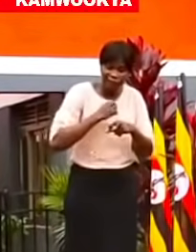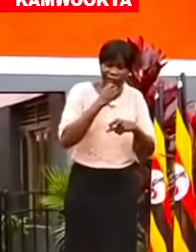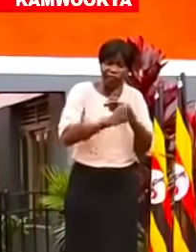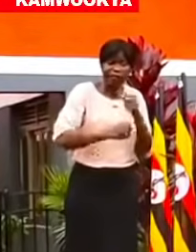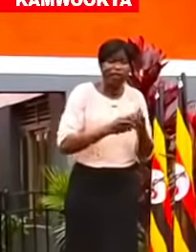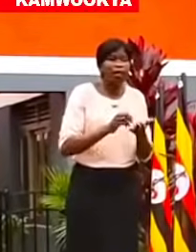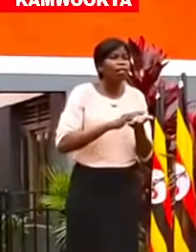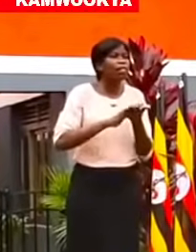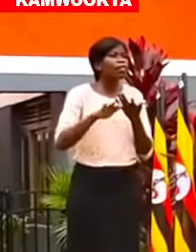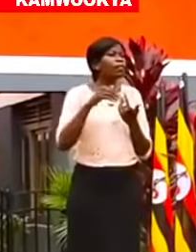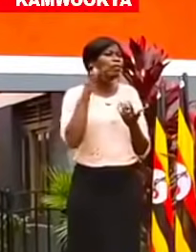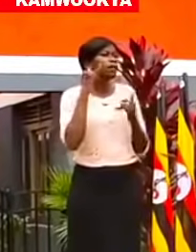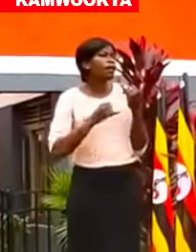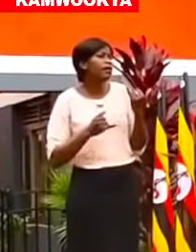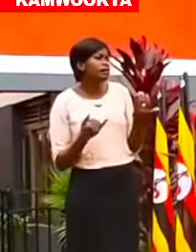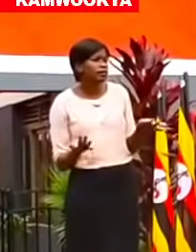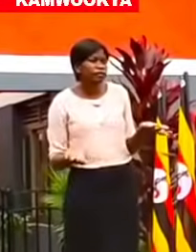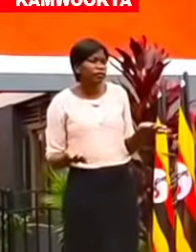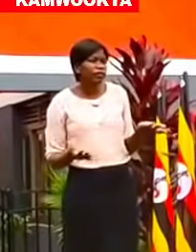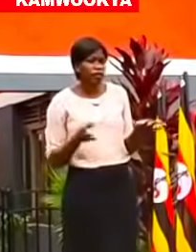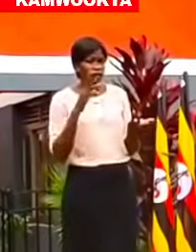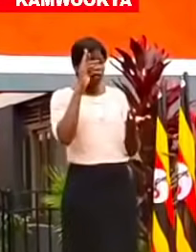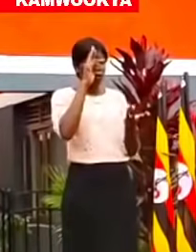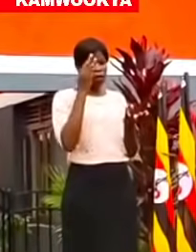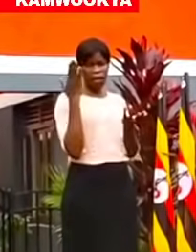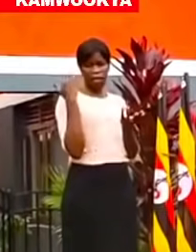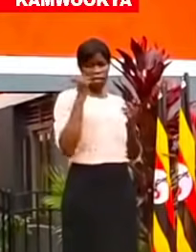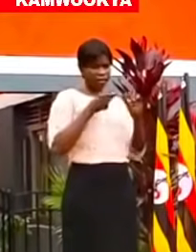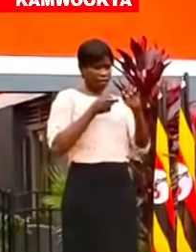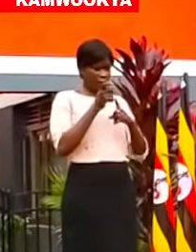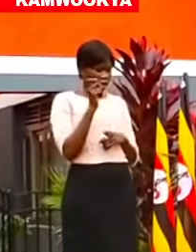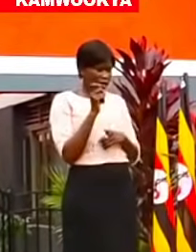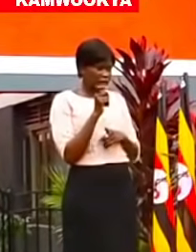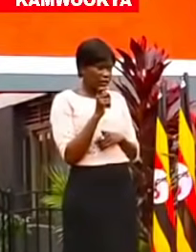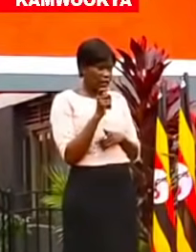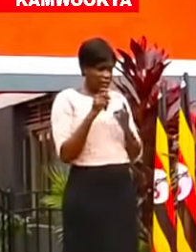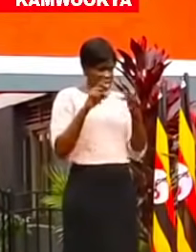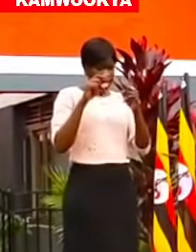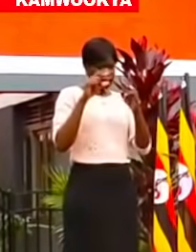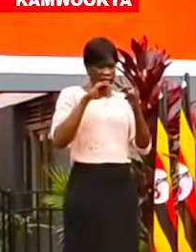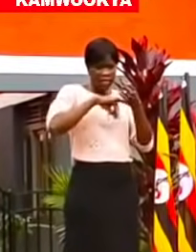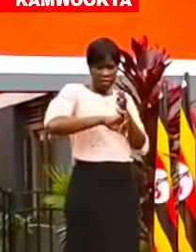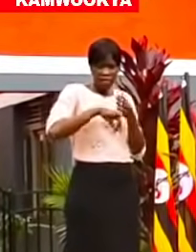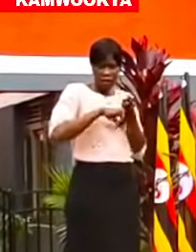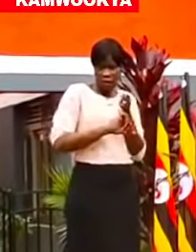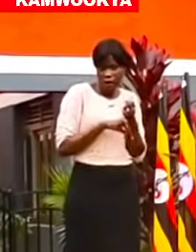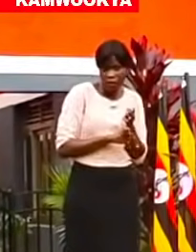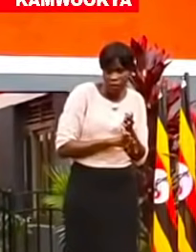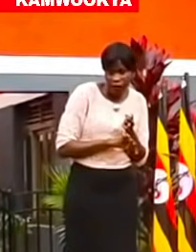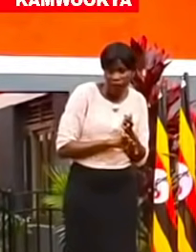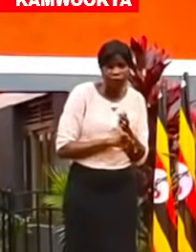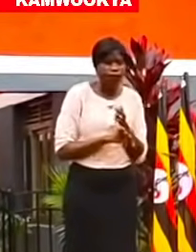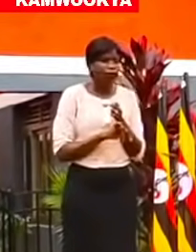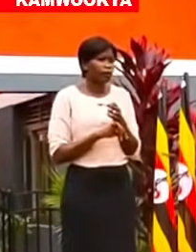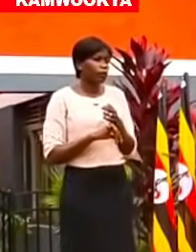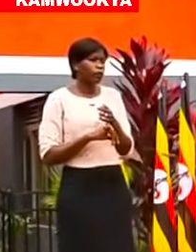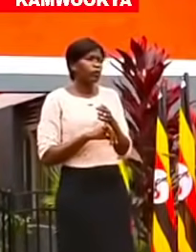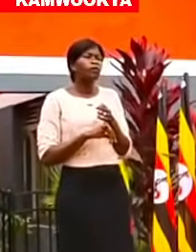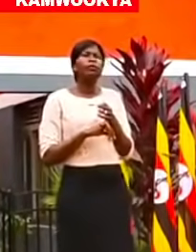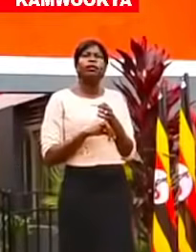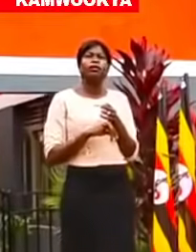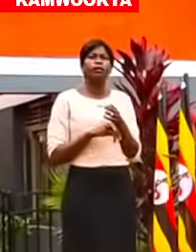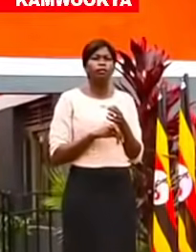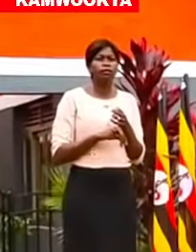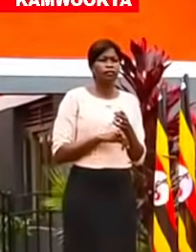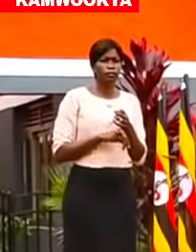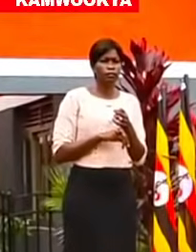Mujja kujjukira omwezi oguwedde September, ababaka